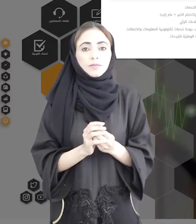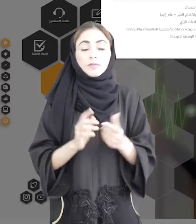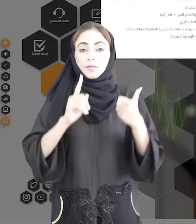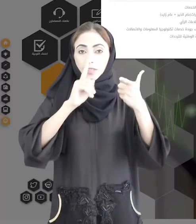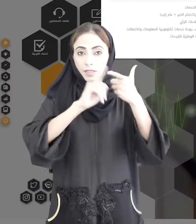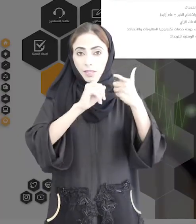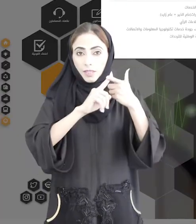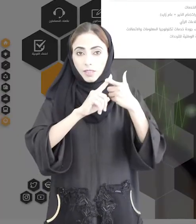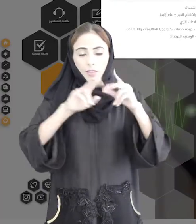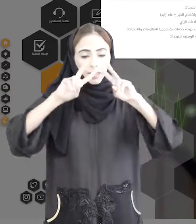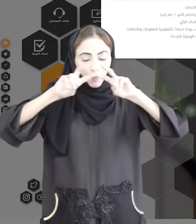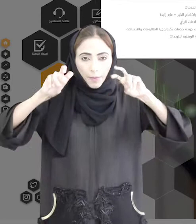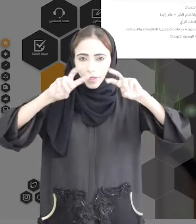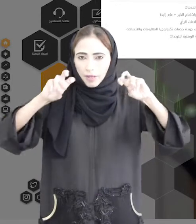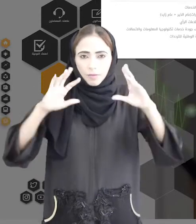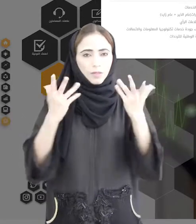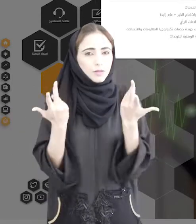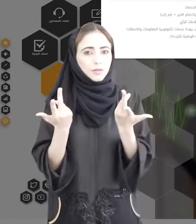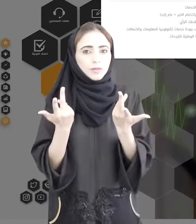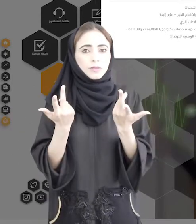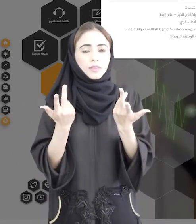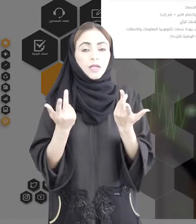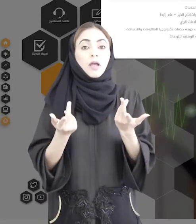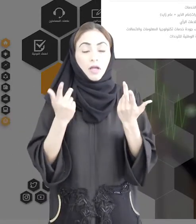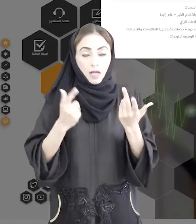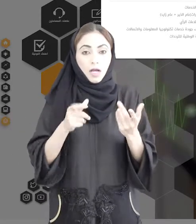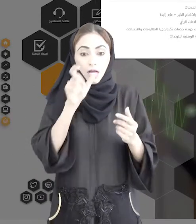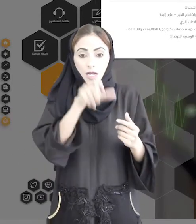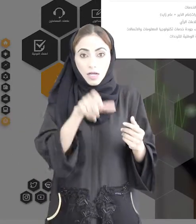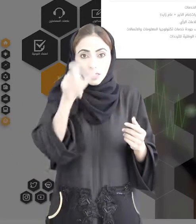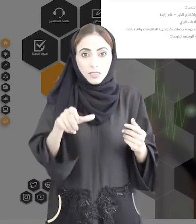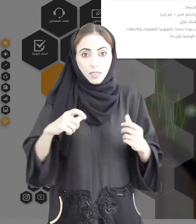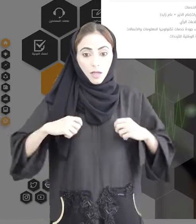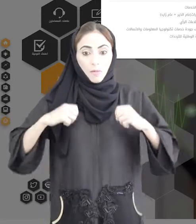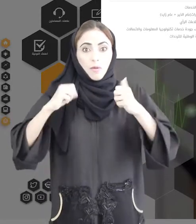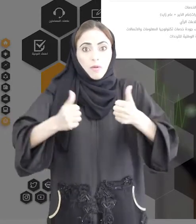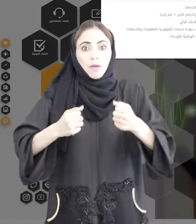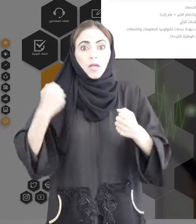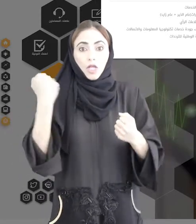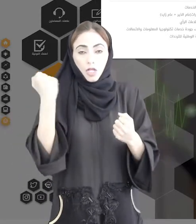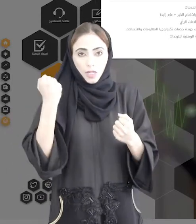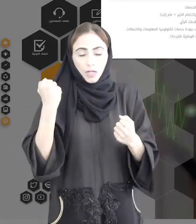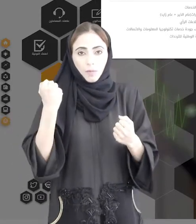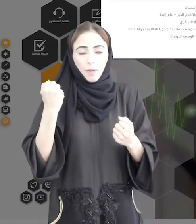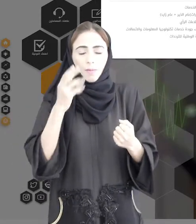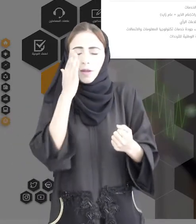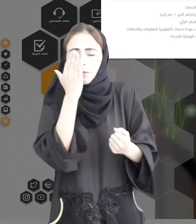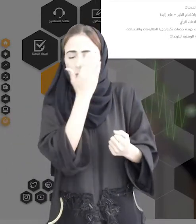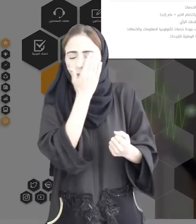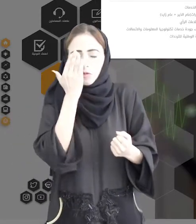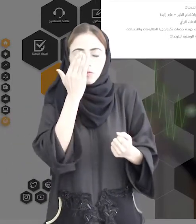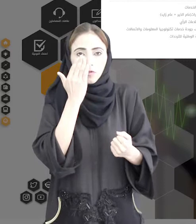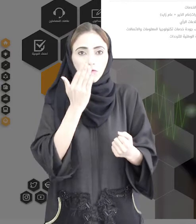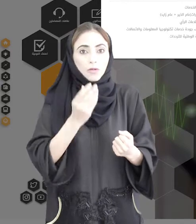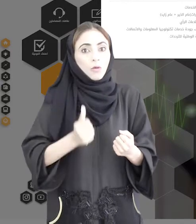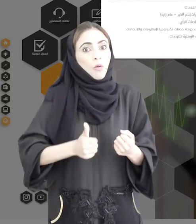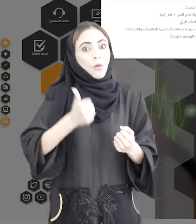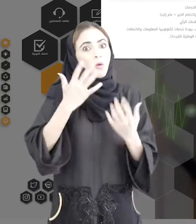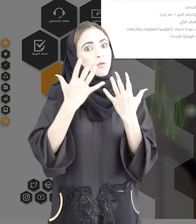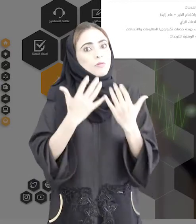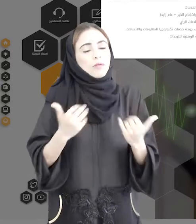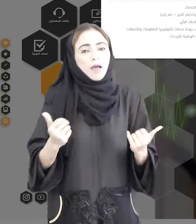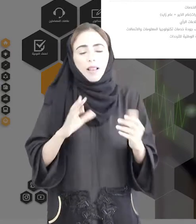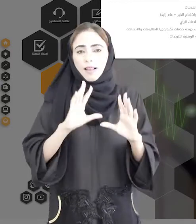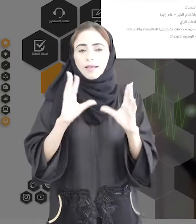خاصية البحث: تستطيعون البحث عن المعلومات المطلوبة من هنا، وتتوفر أيضاً خاصية البحث